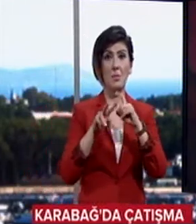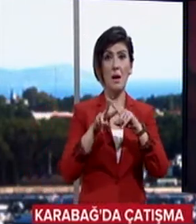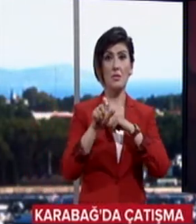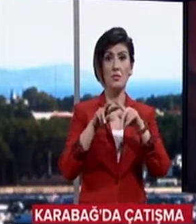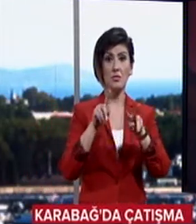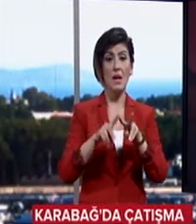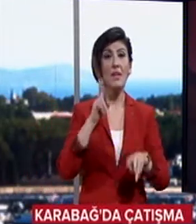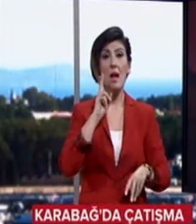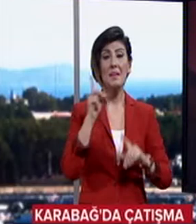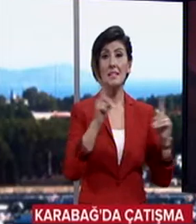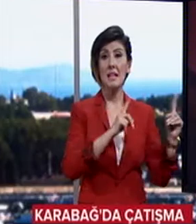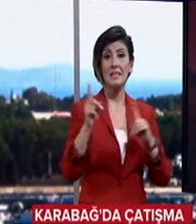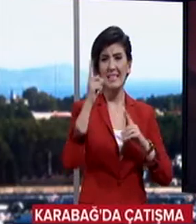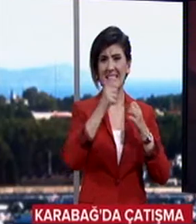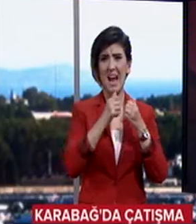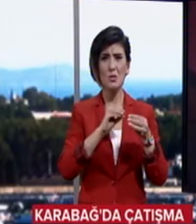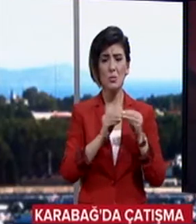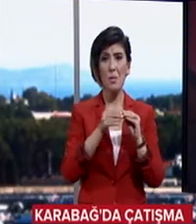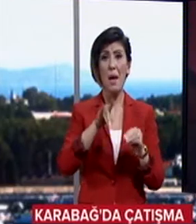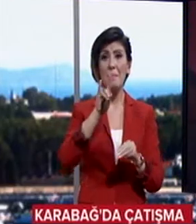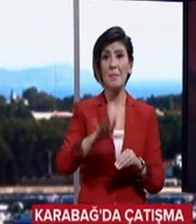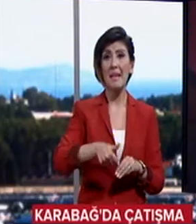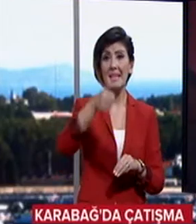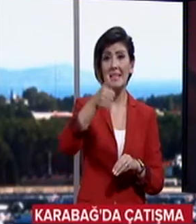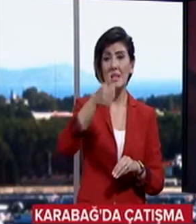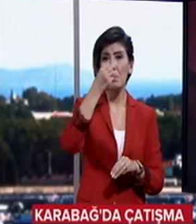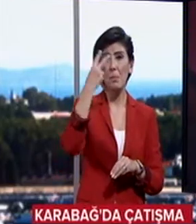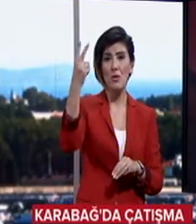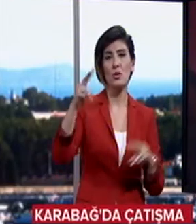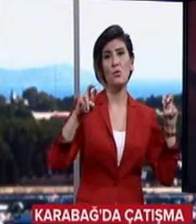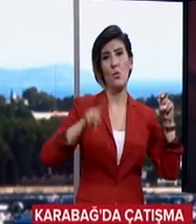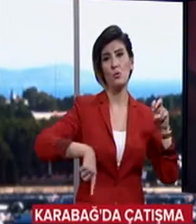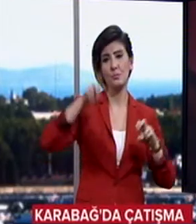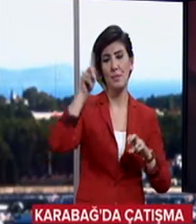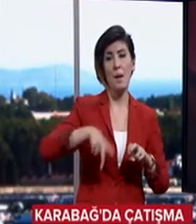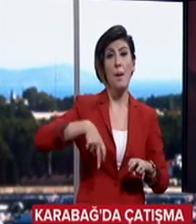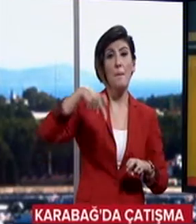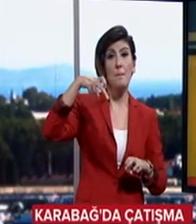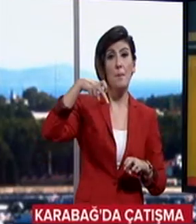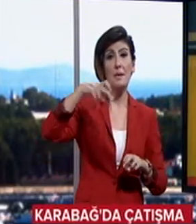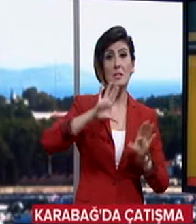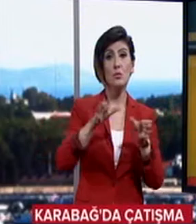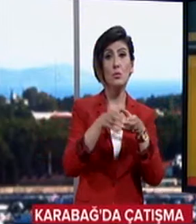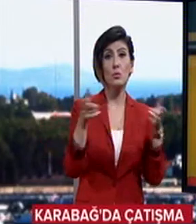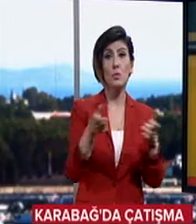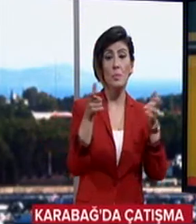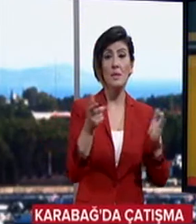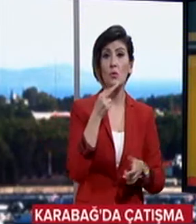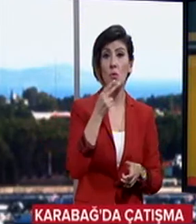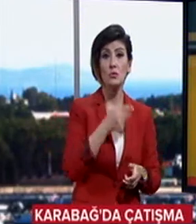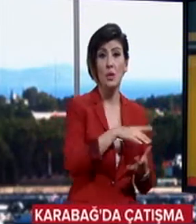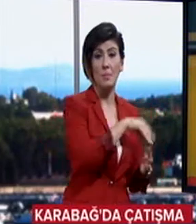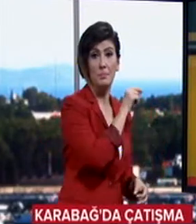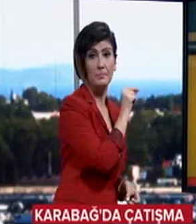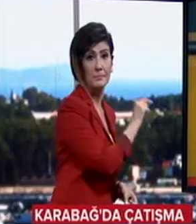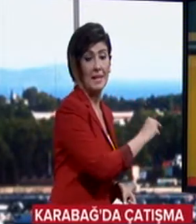Azerbaycan'la Ermenistan arasındaki gerginlik MHP lideri Devlet Bahçeli'nin gündemindeydi. Partisinin grup